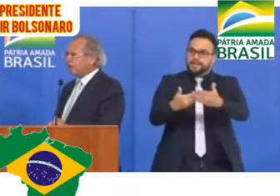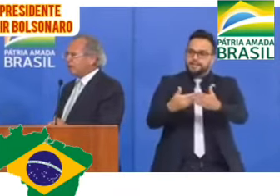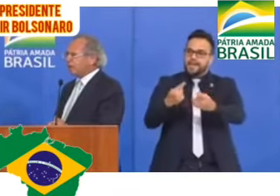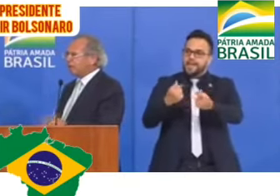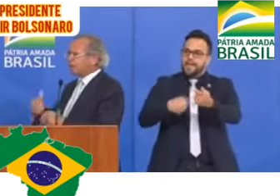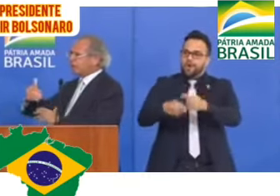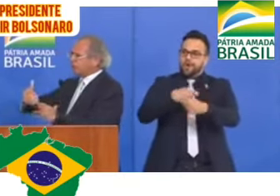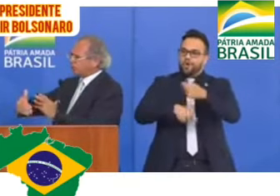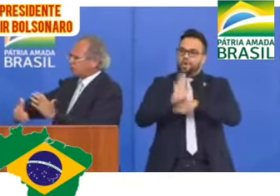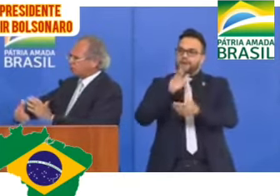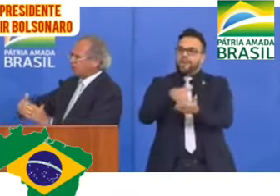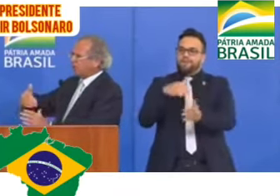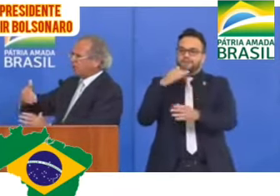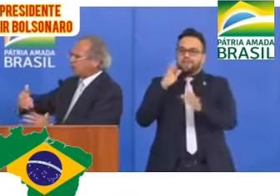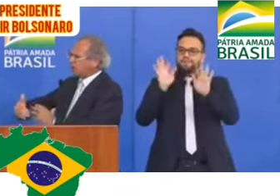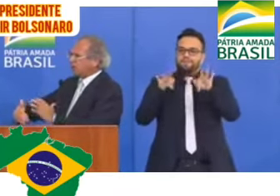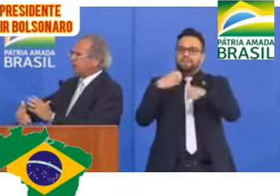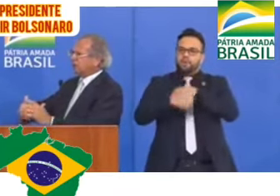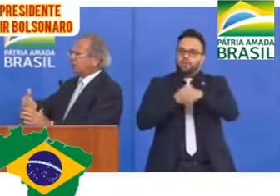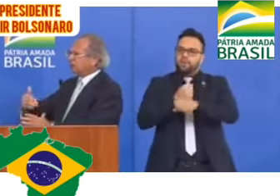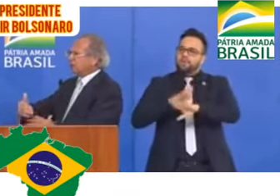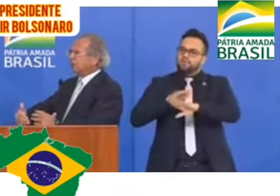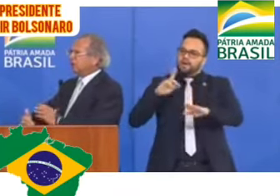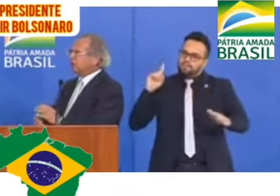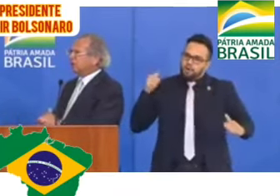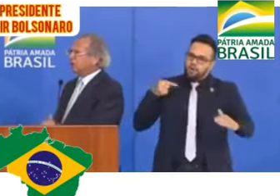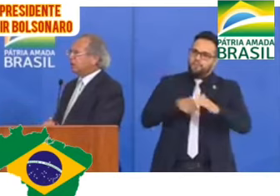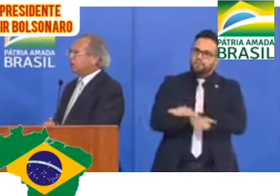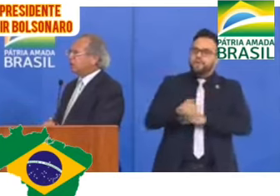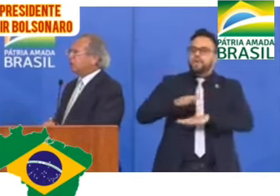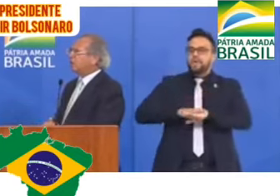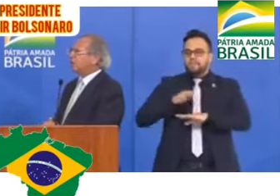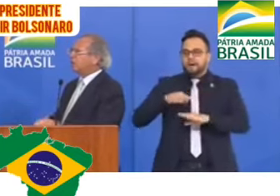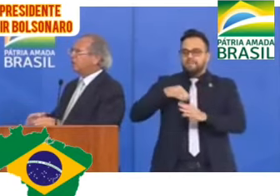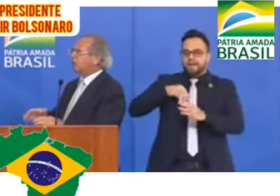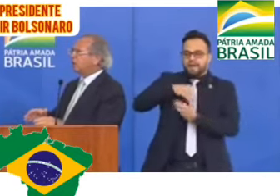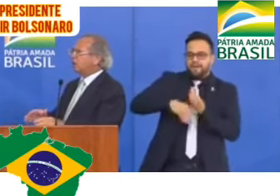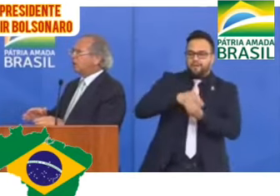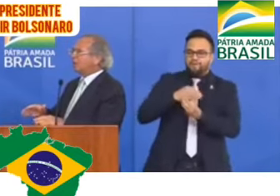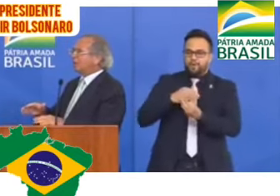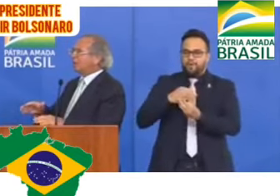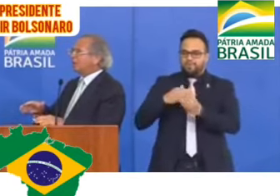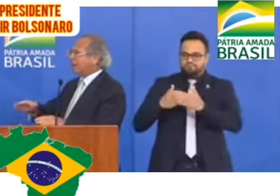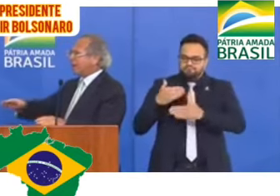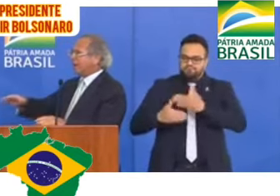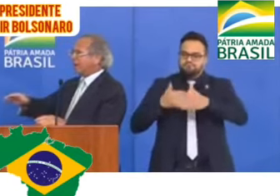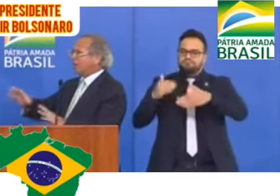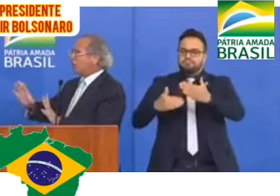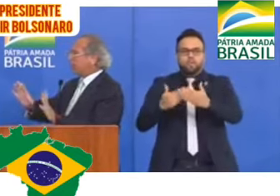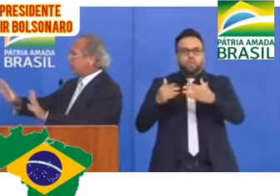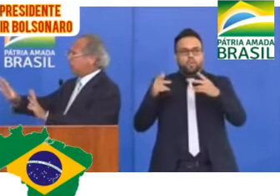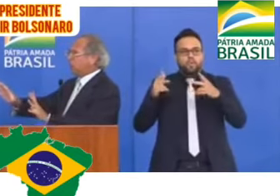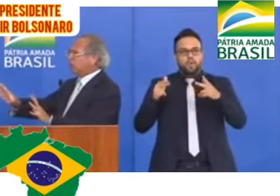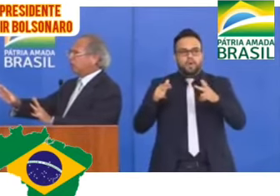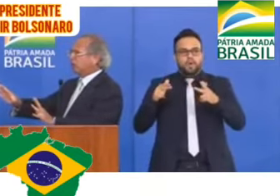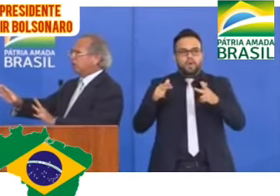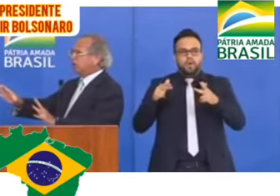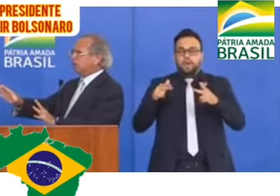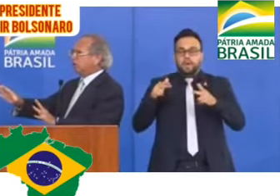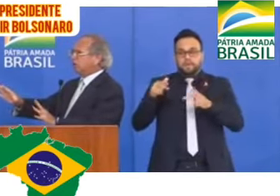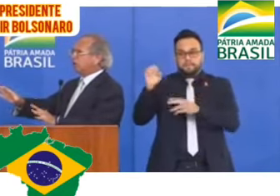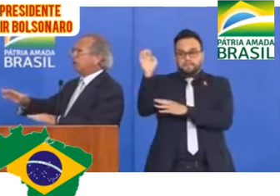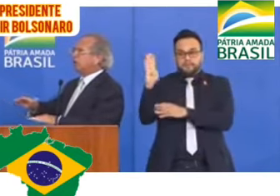então, ir aprofundando as reformas, de forma que o Brasil, já olhando para o